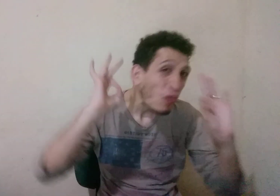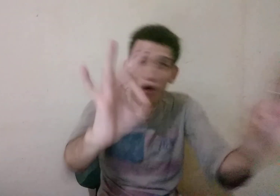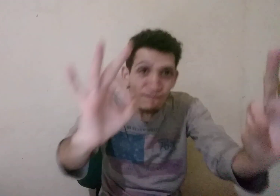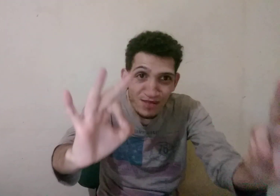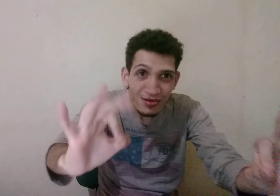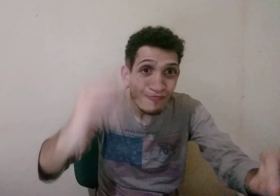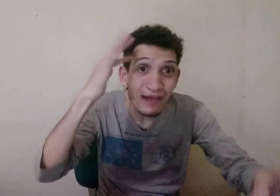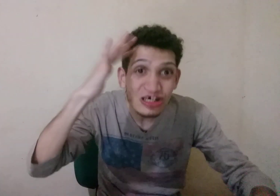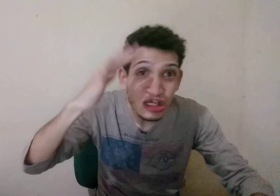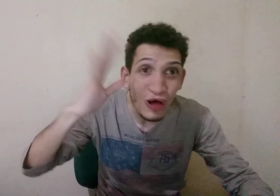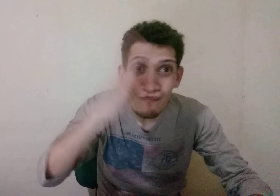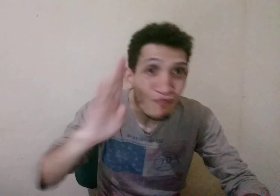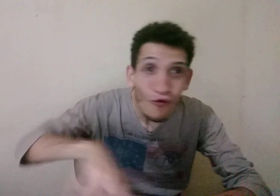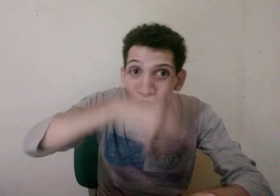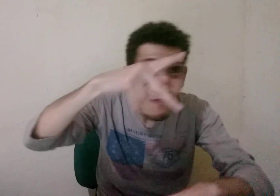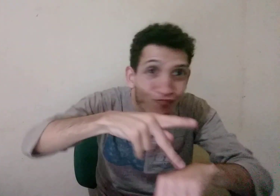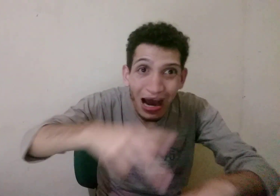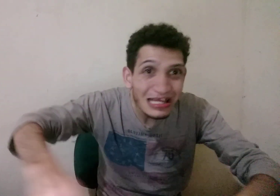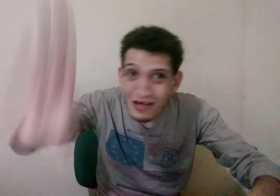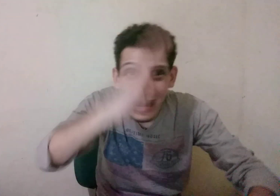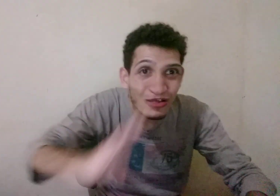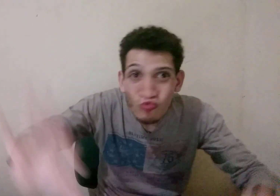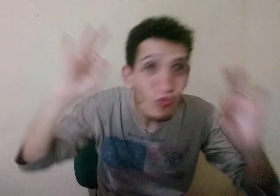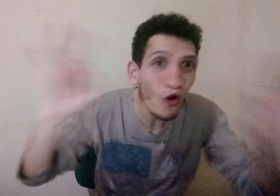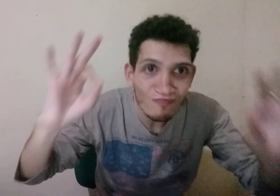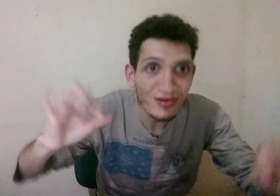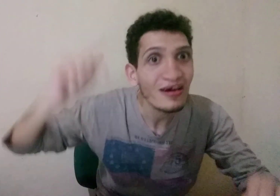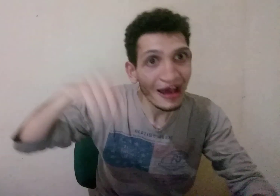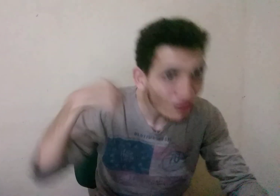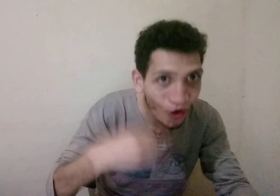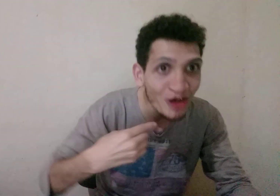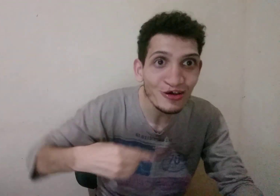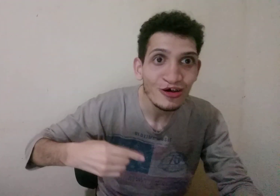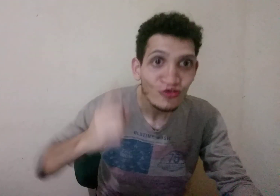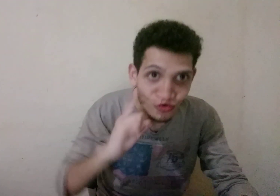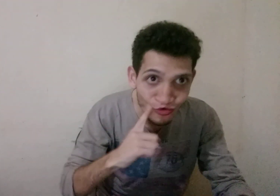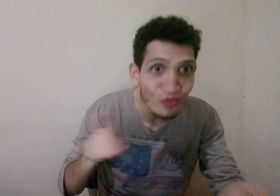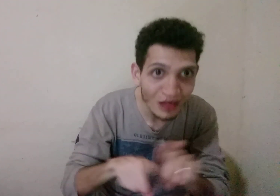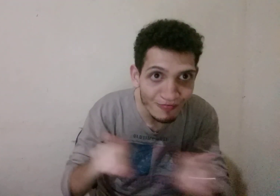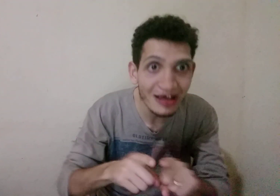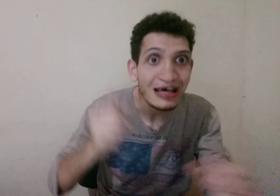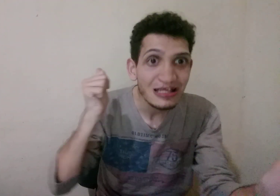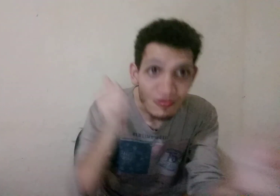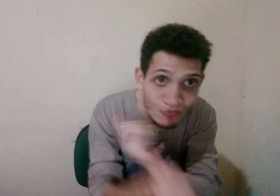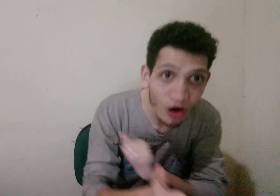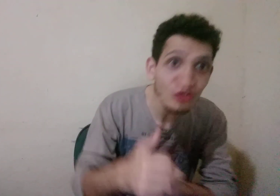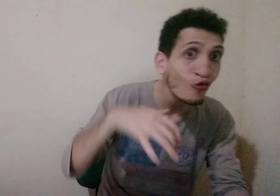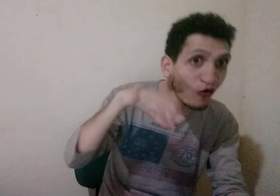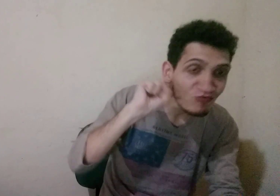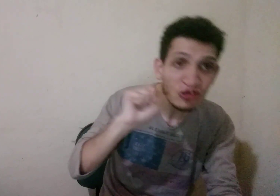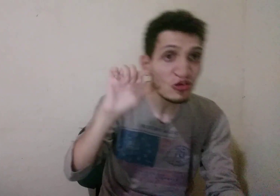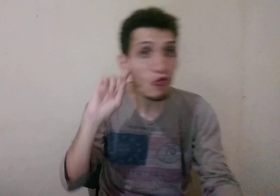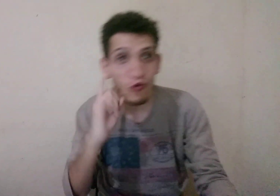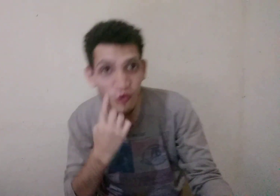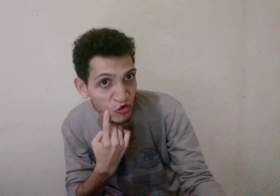top, imagina, o país, Brasil, top, é nós, surdos também, esporte, o Olimpíada, e